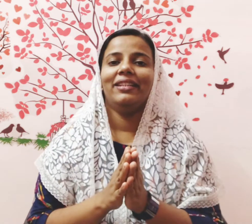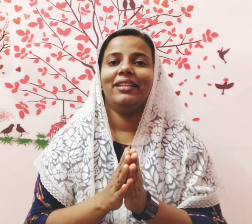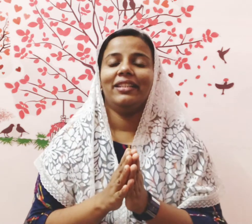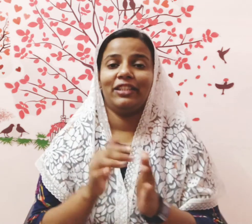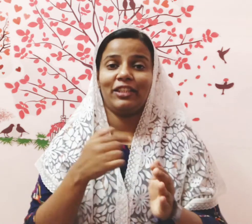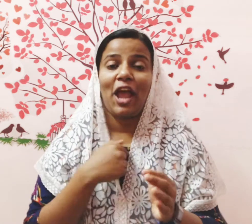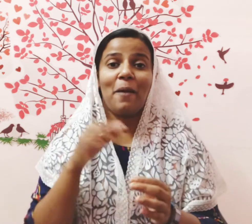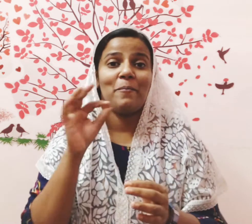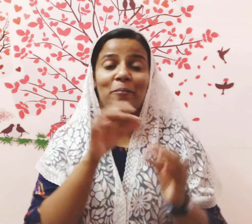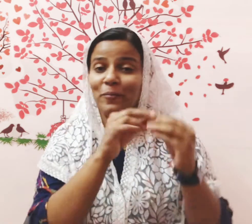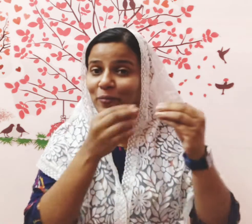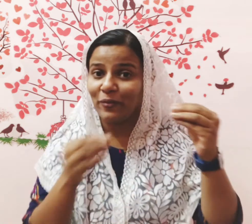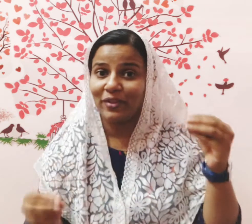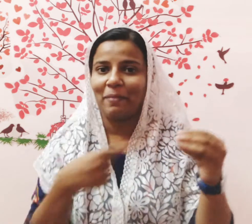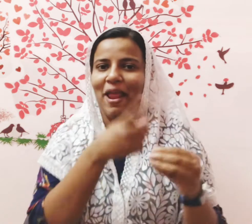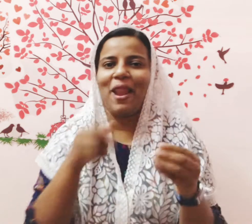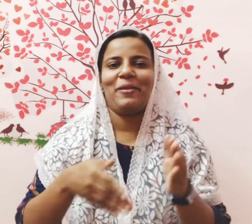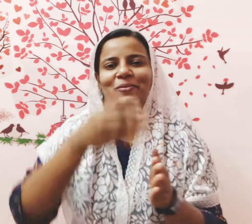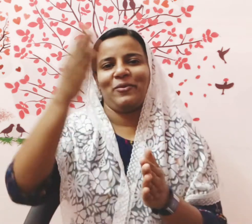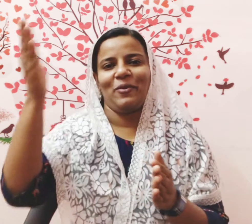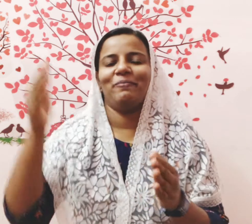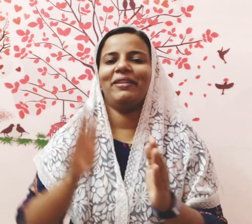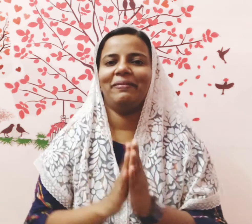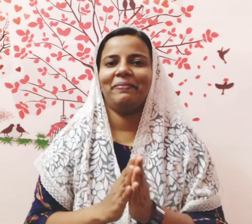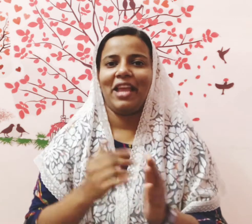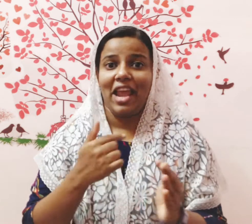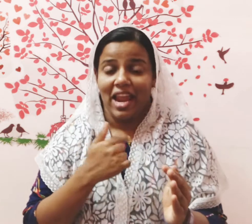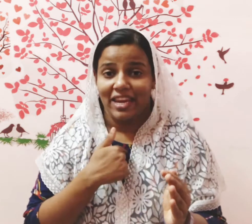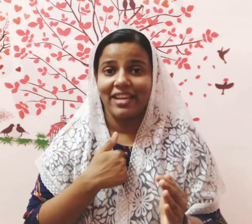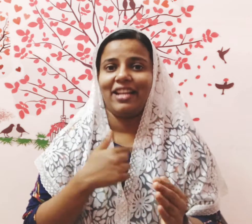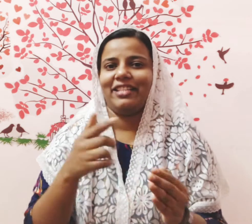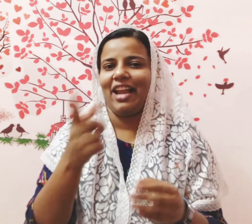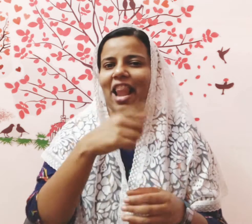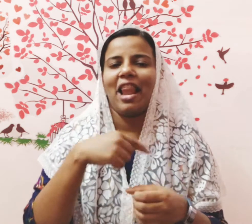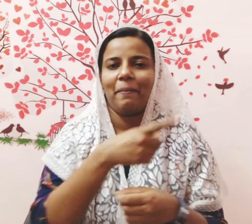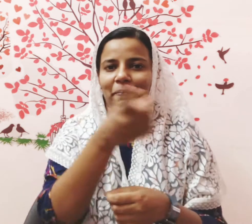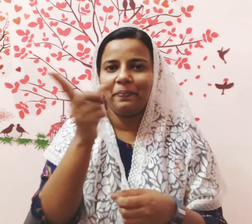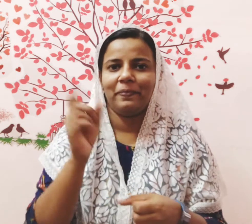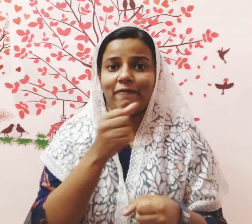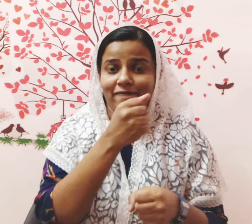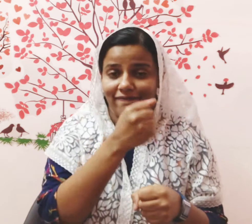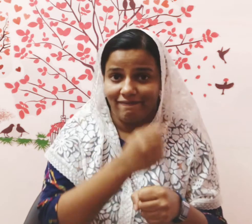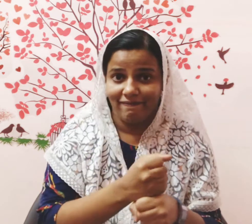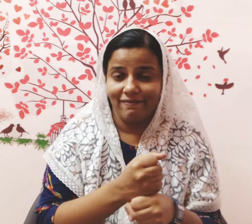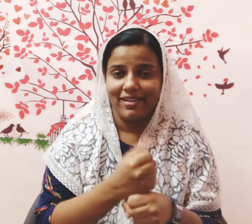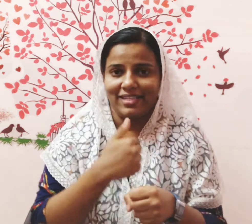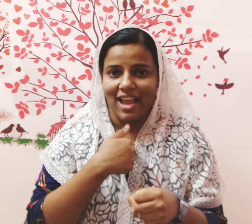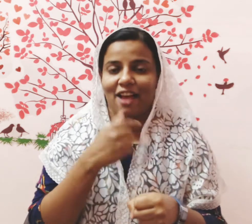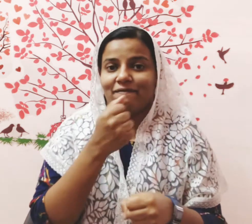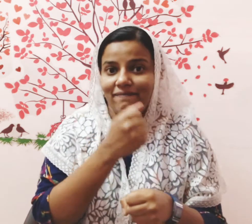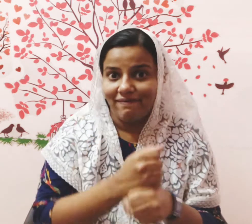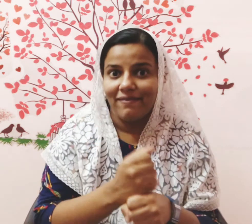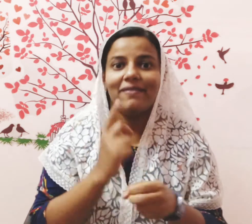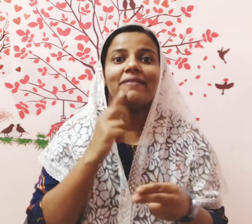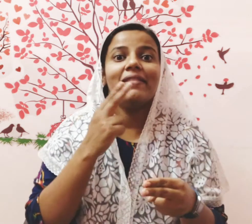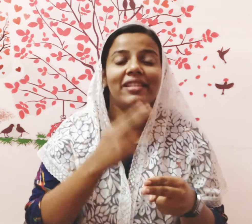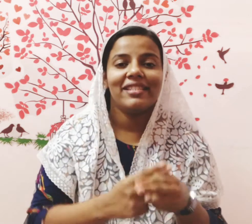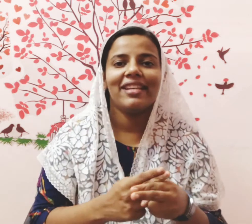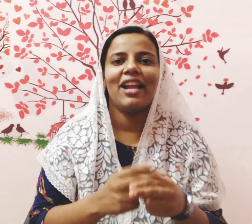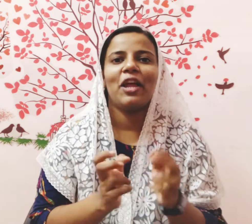പറയുന്നത്? ഞാൻ മുന്തിരിവള്ളിയും നിങ്ങൾ കൊമ്പുകളുമാകുന്നു. എന്നിൽ വസിക്കുന്ന ഒരുത്തൻ എന്നിലും ഞാൻ അവനിലും വസിക്കുന്നുവെങ്കിൽ